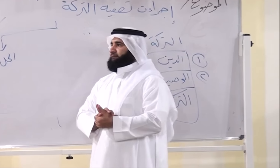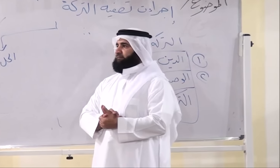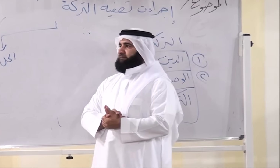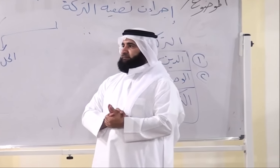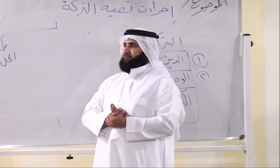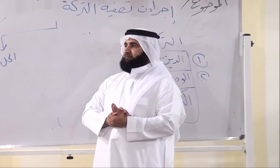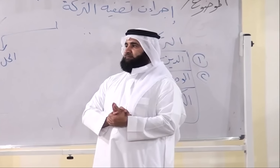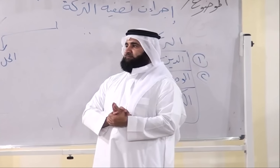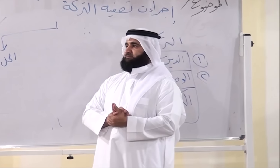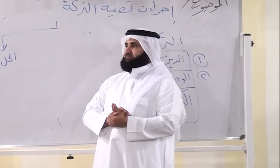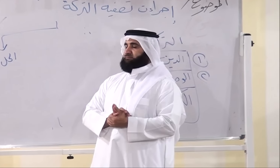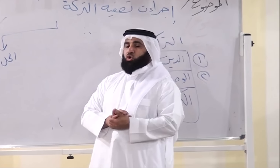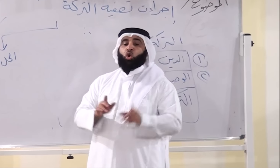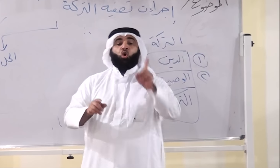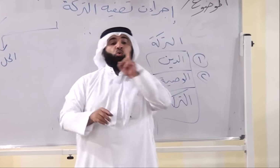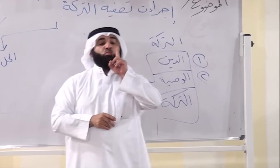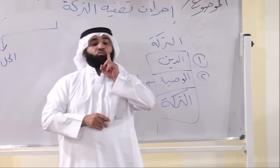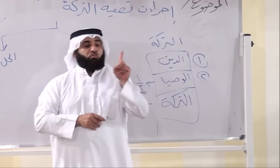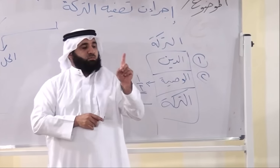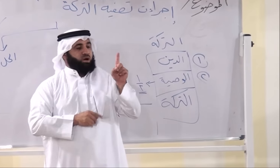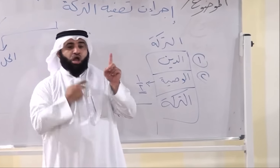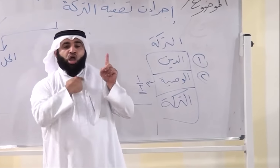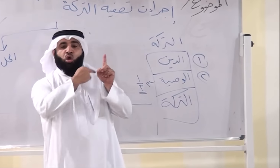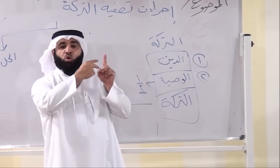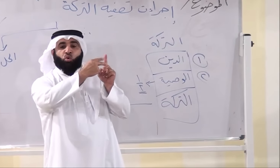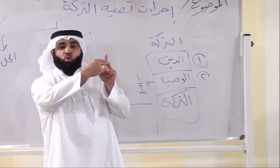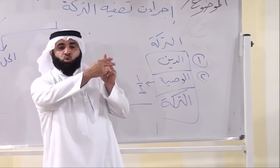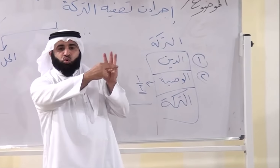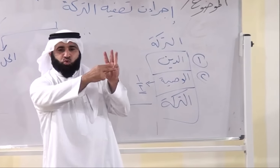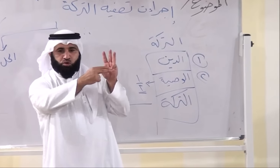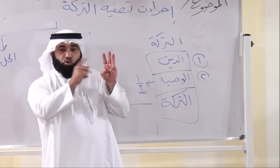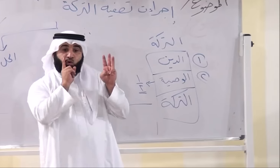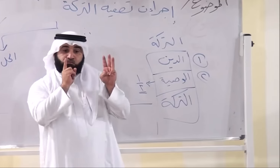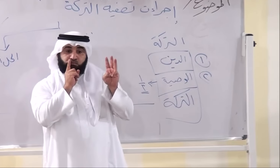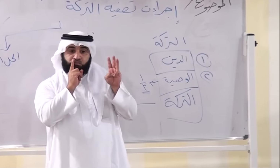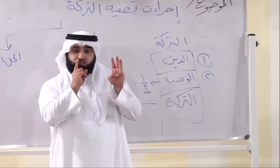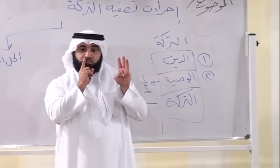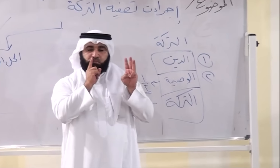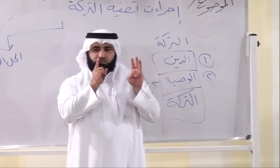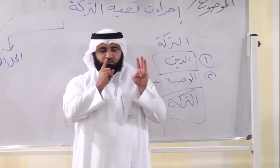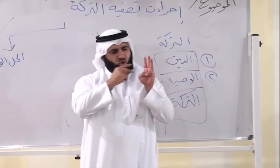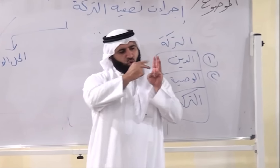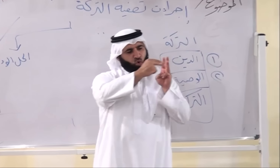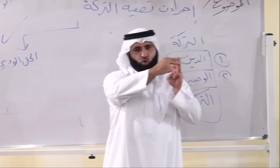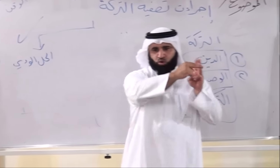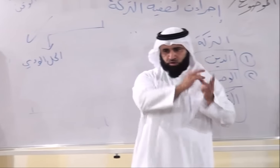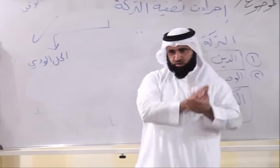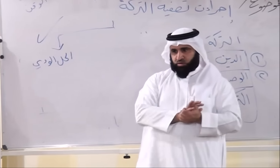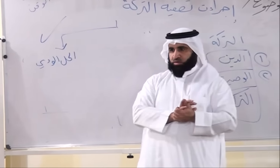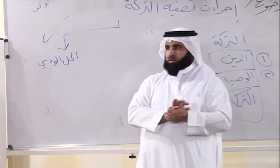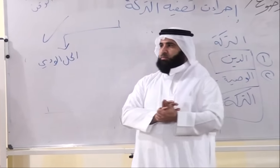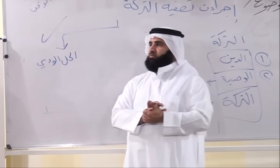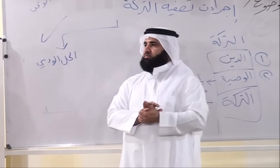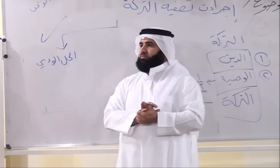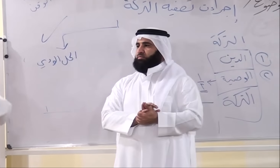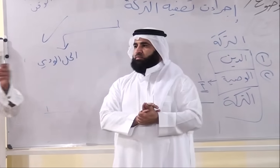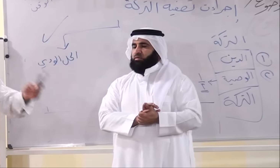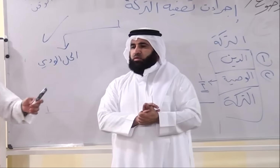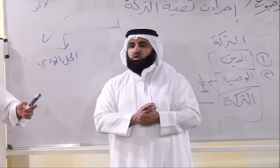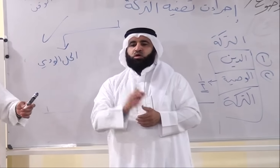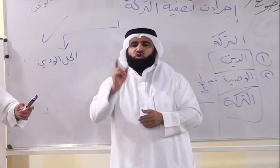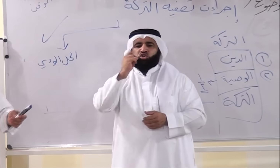وجدت ام مع اخوانها. انا كنت اتخيل ويمكن تسمعون الشيء هذا انه دائما لما يكون في اربع